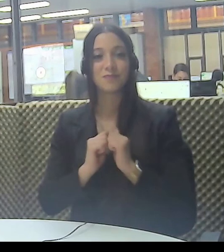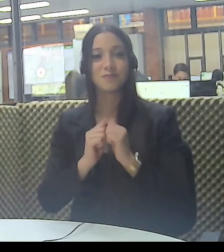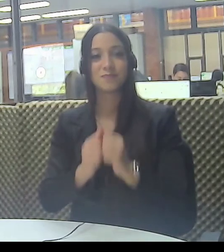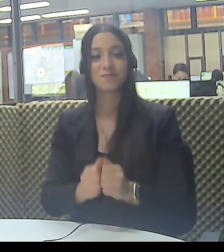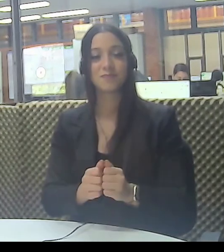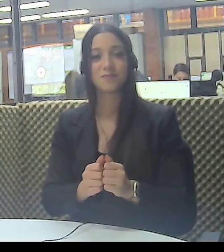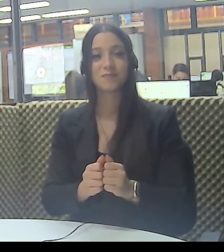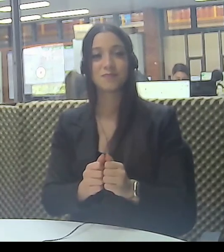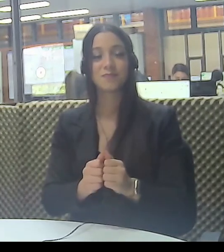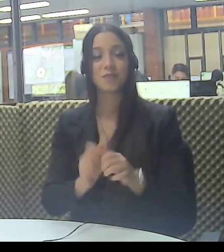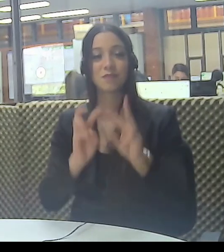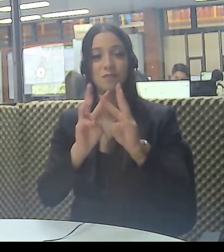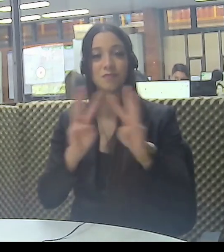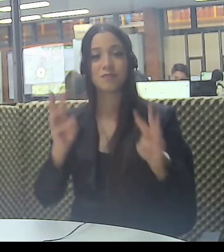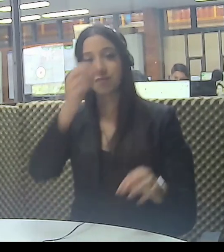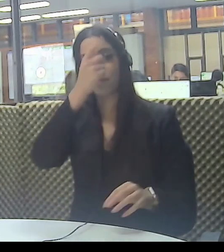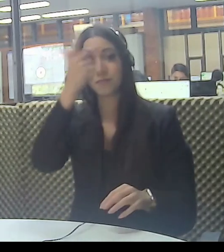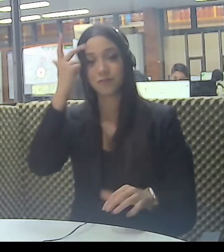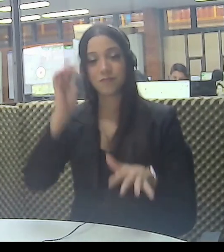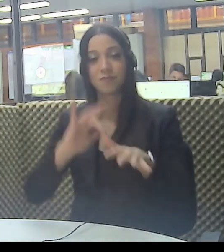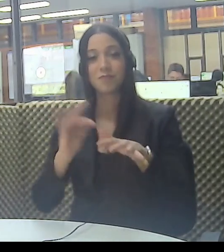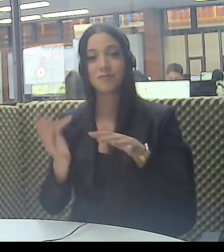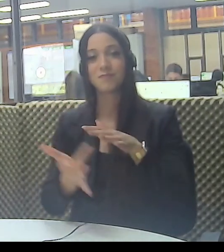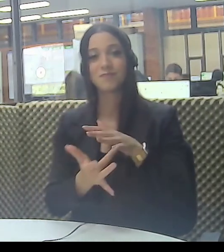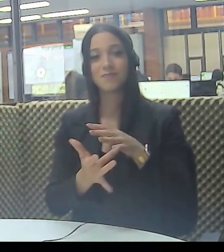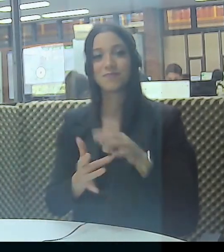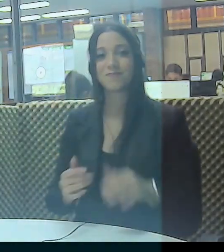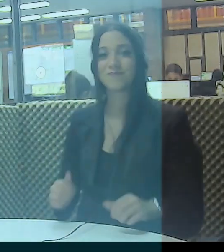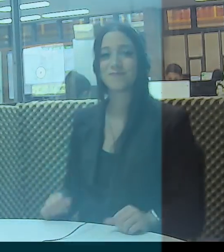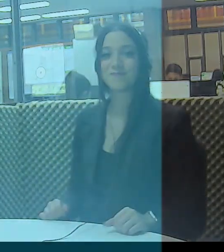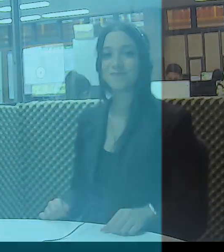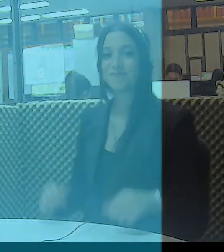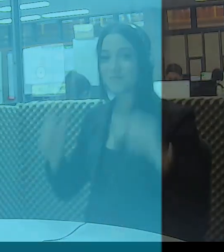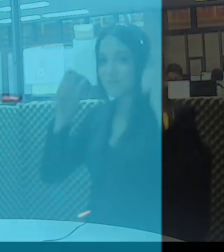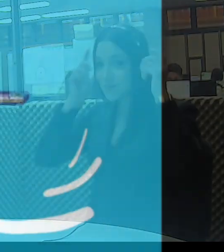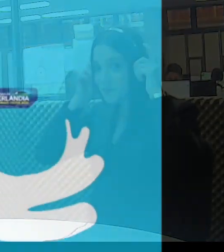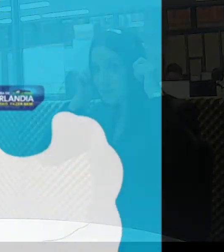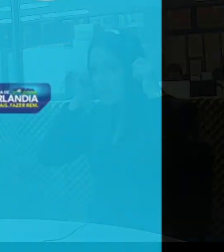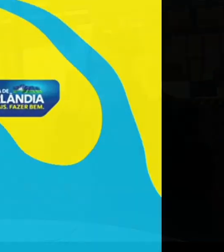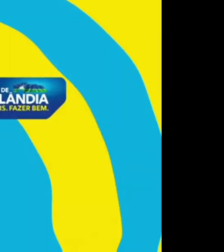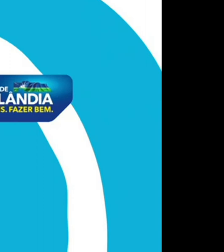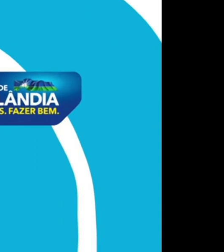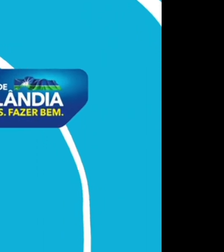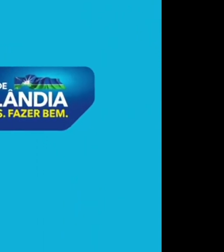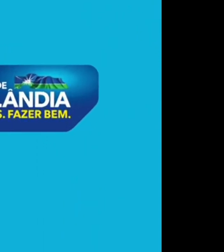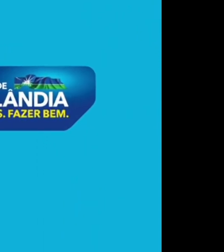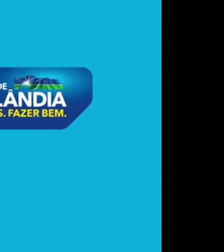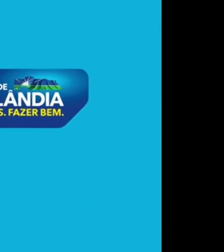Continue conosco no portal da Prefeitura e nas redes sociais.